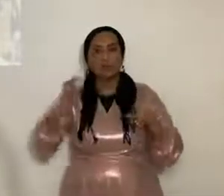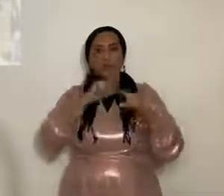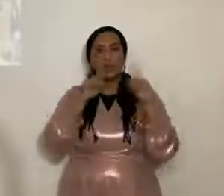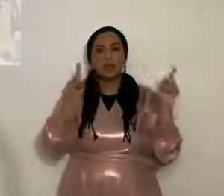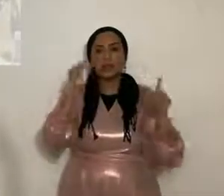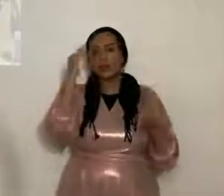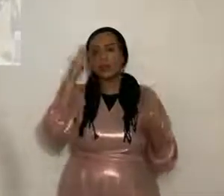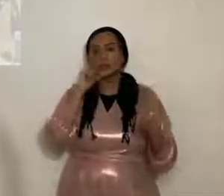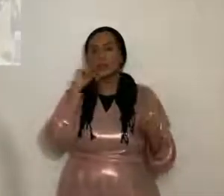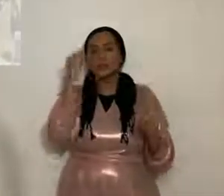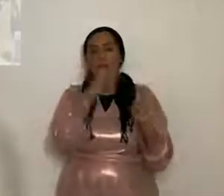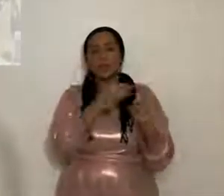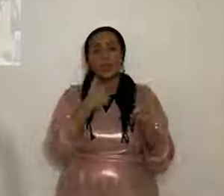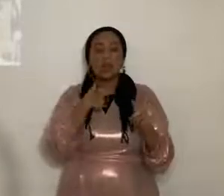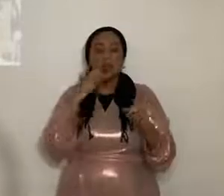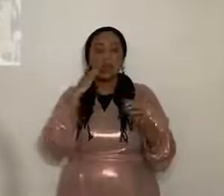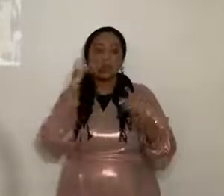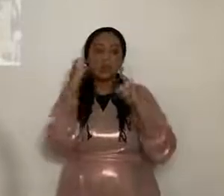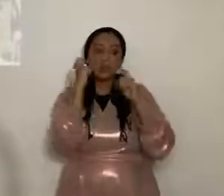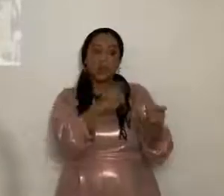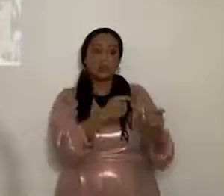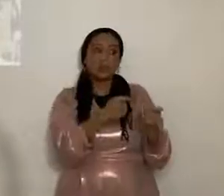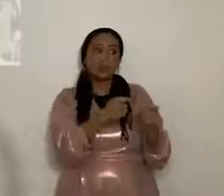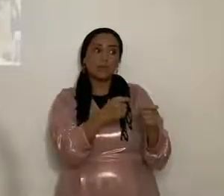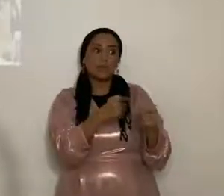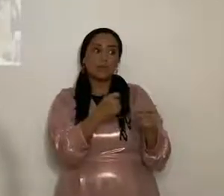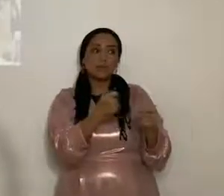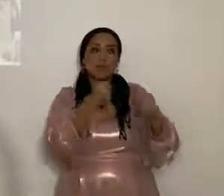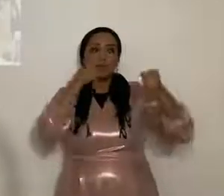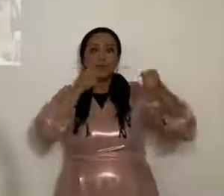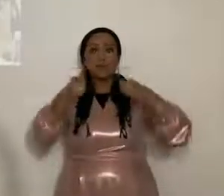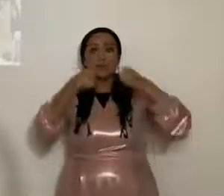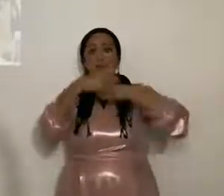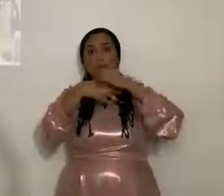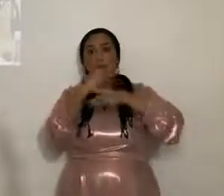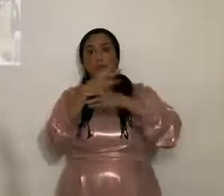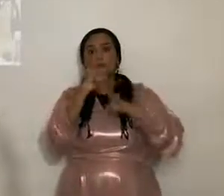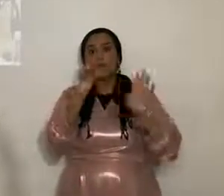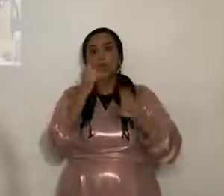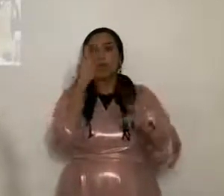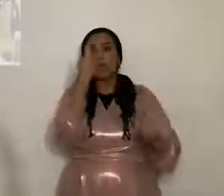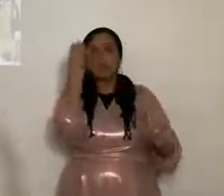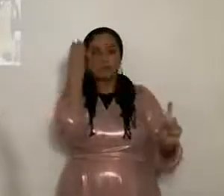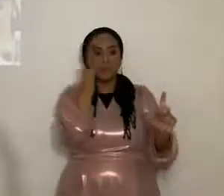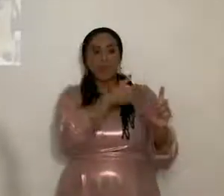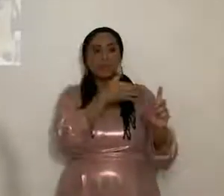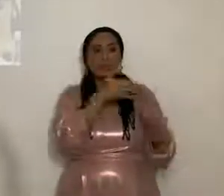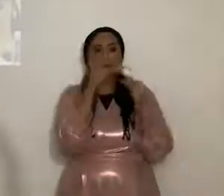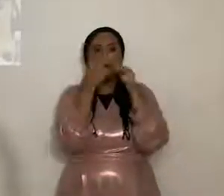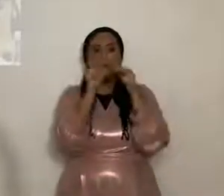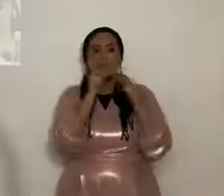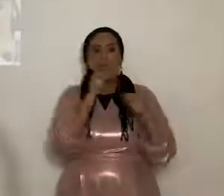a dar no sé, los dominios del mundo. No, vete, Abraham, y haré de